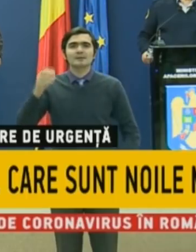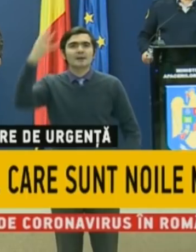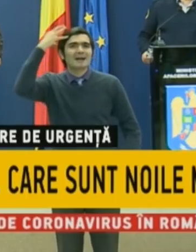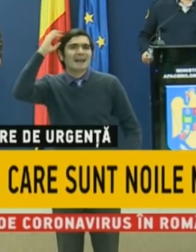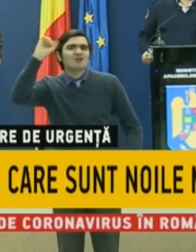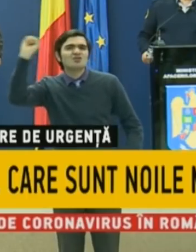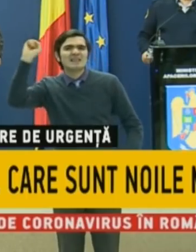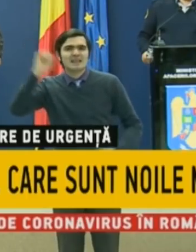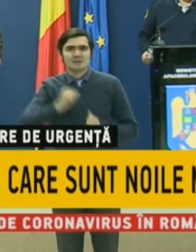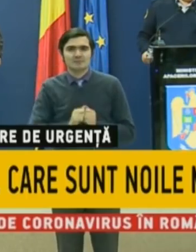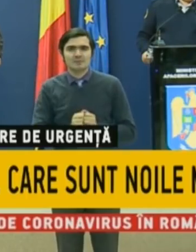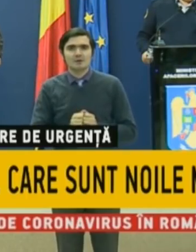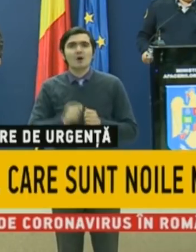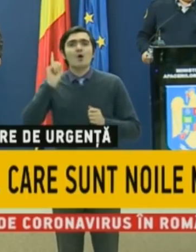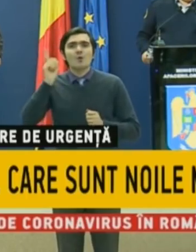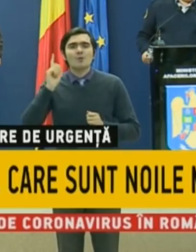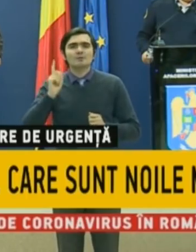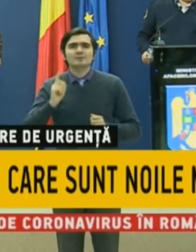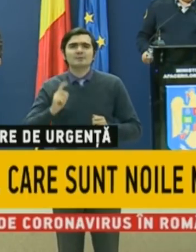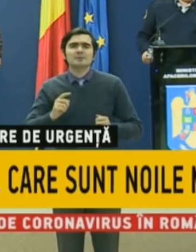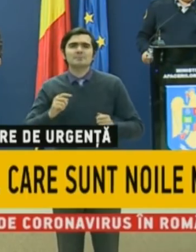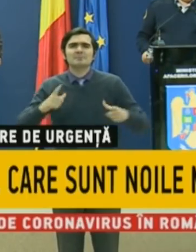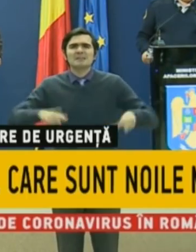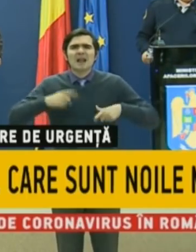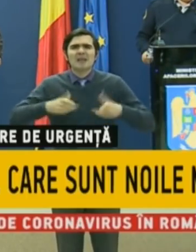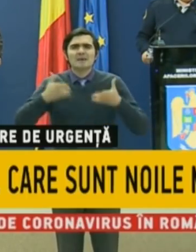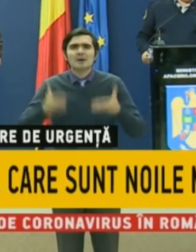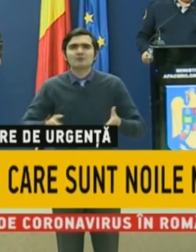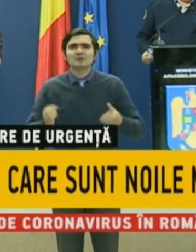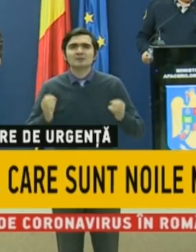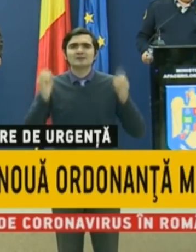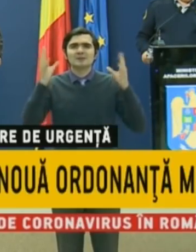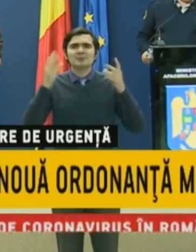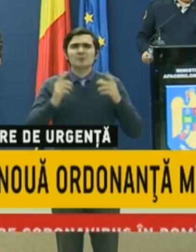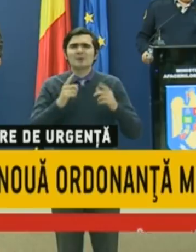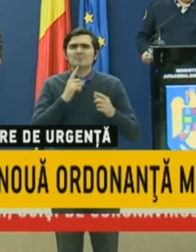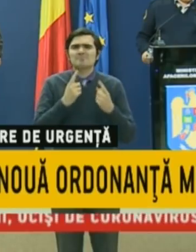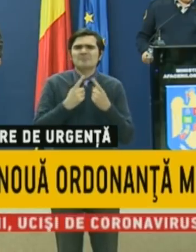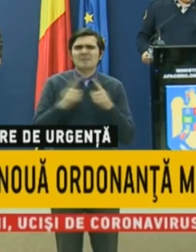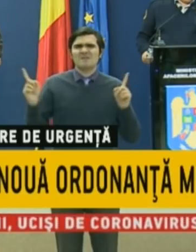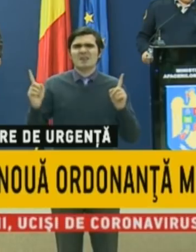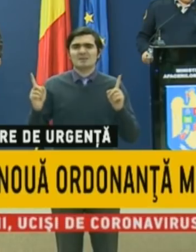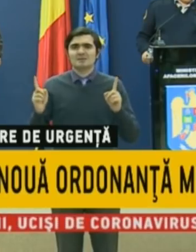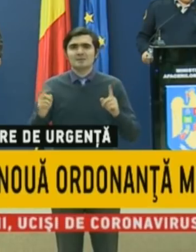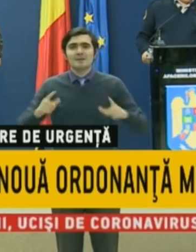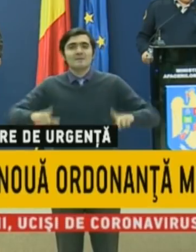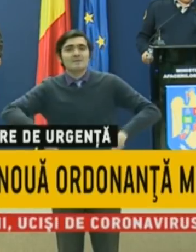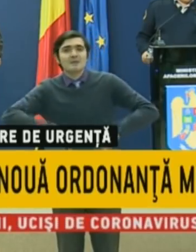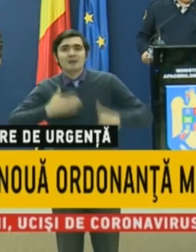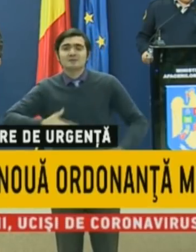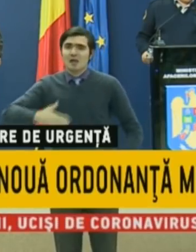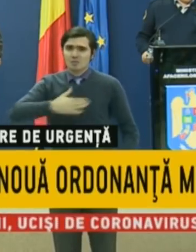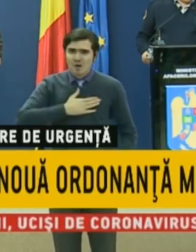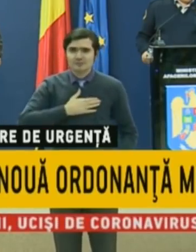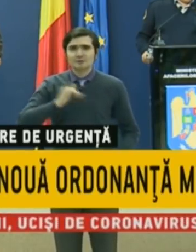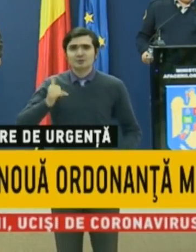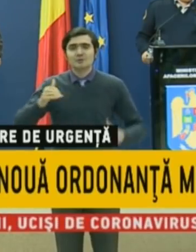Vom petrece acest moment într-un mod atipic. Viața noastră și viețile celor